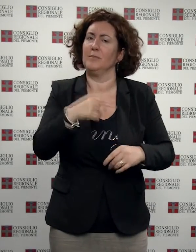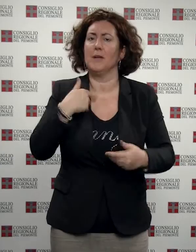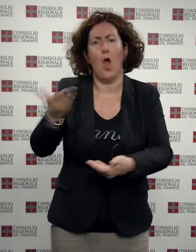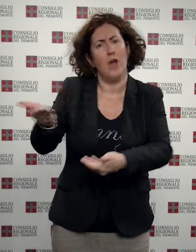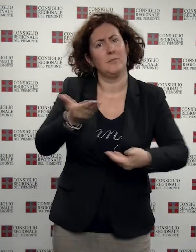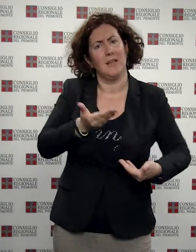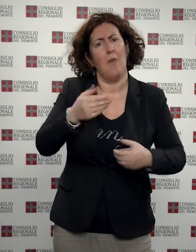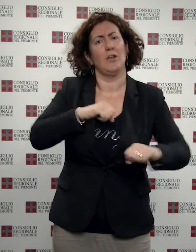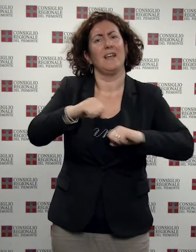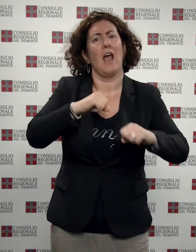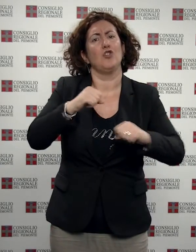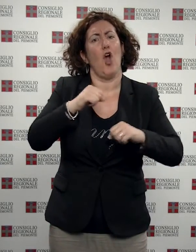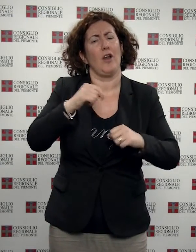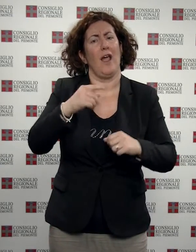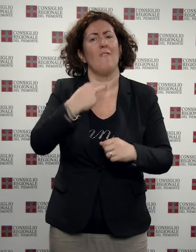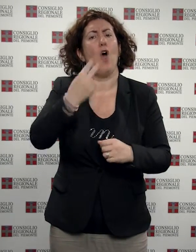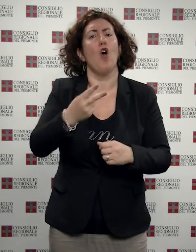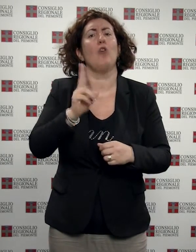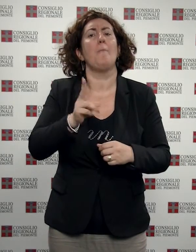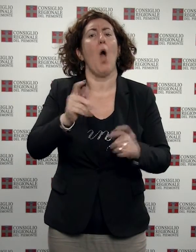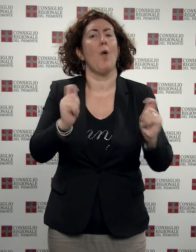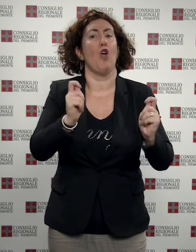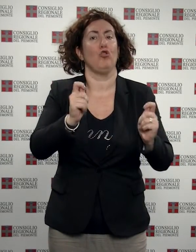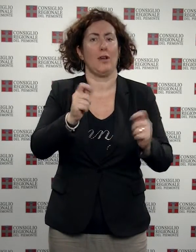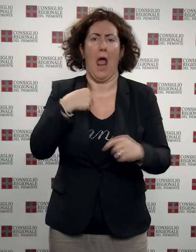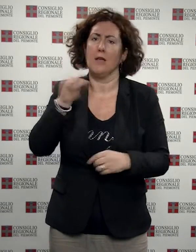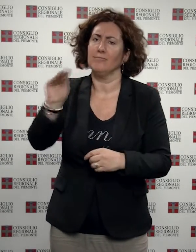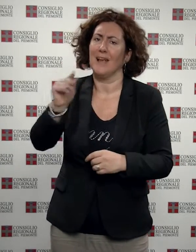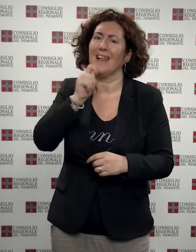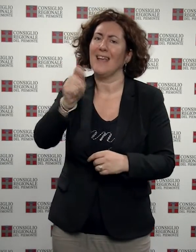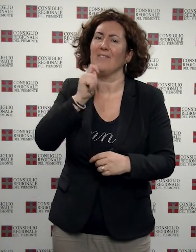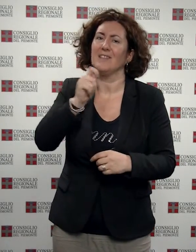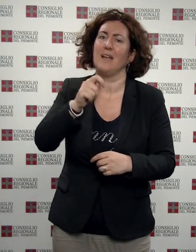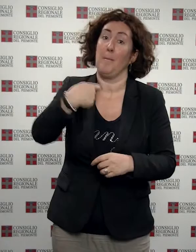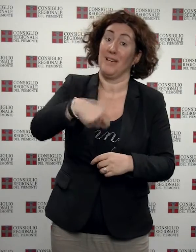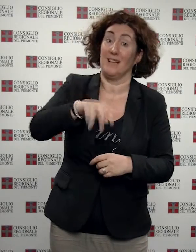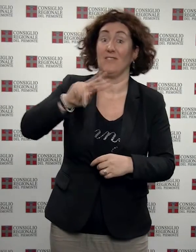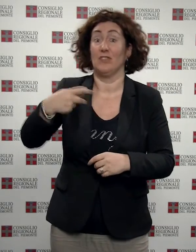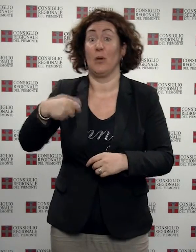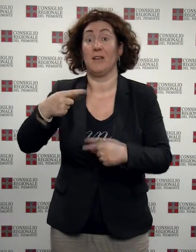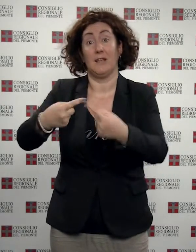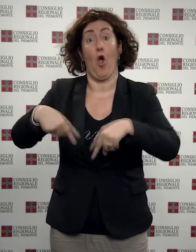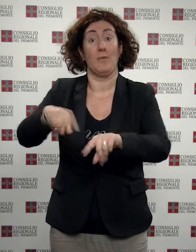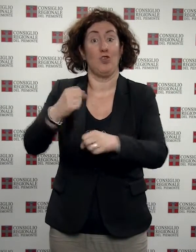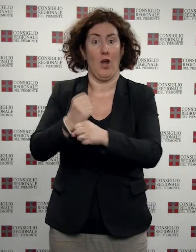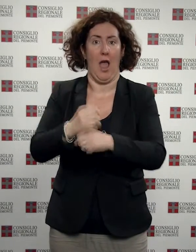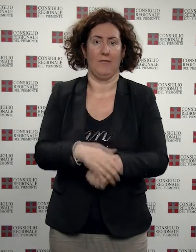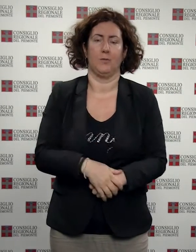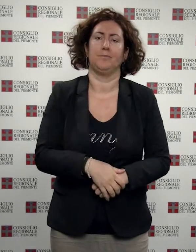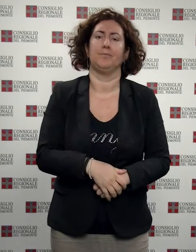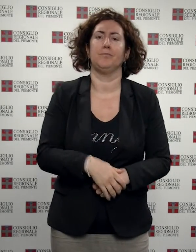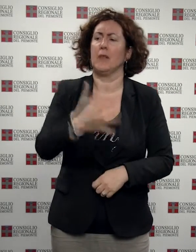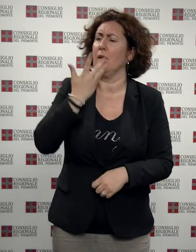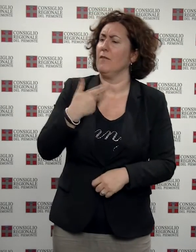del Popolo che intervista presidente e vicepresidente della Commissione Lavoro. Vorrei fare una domanda al presidente della